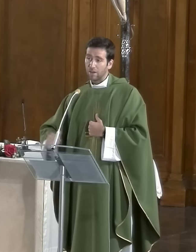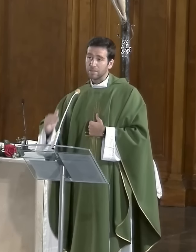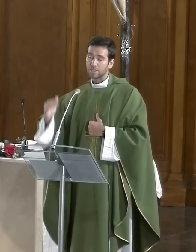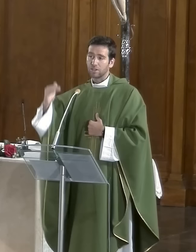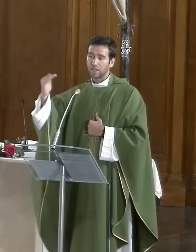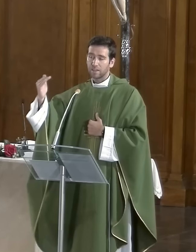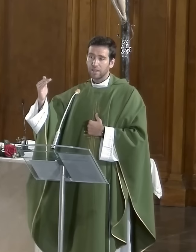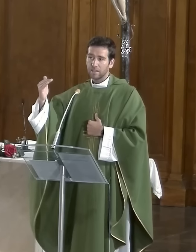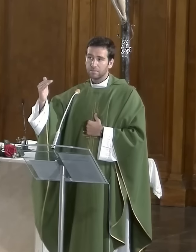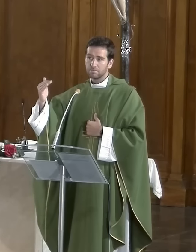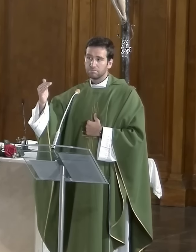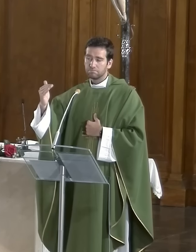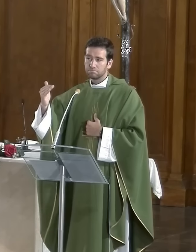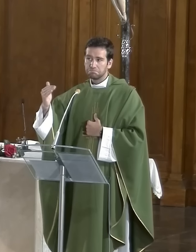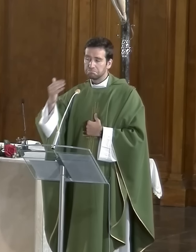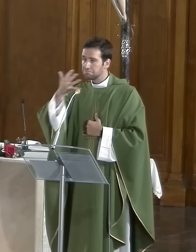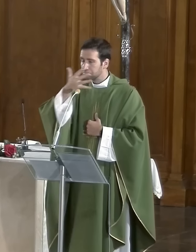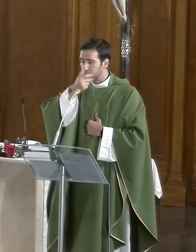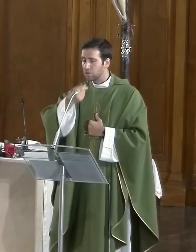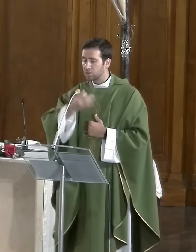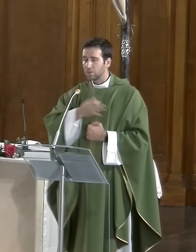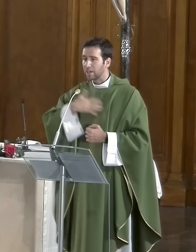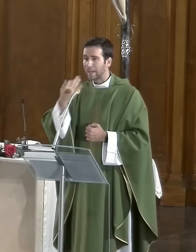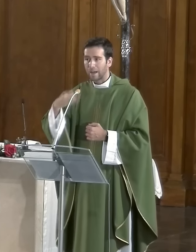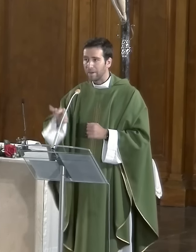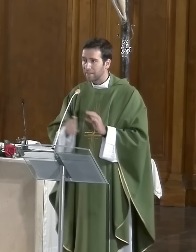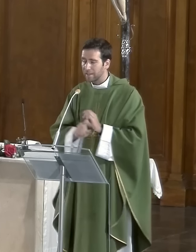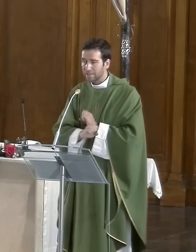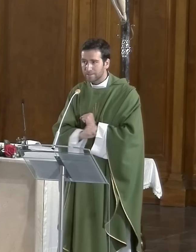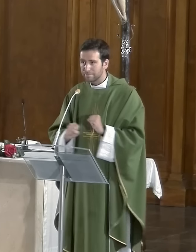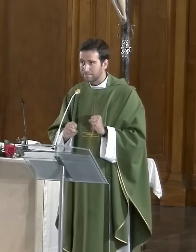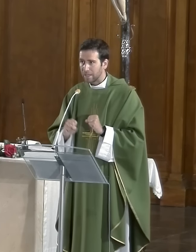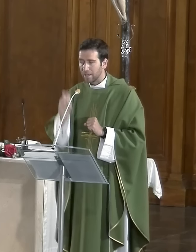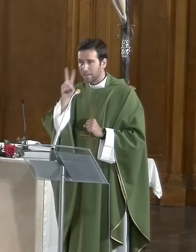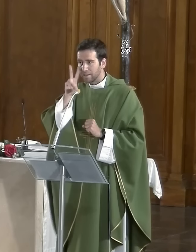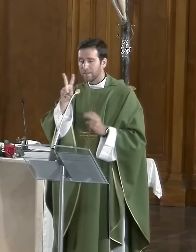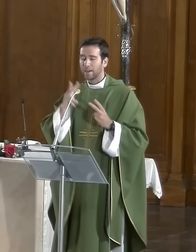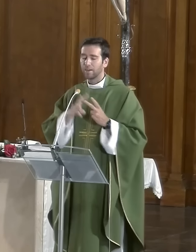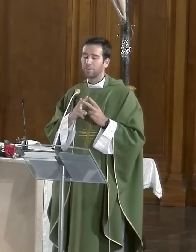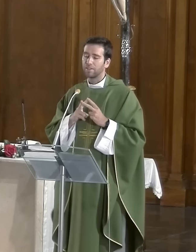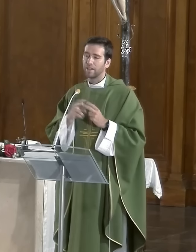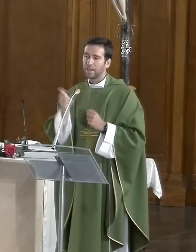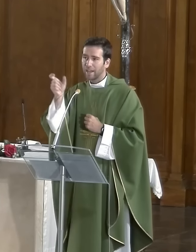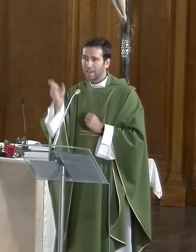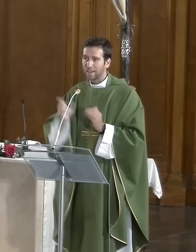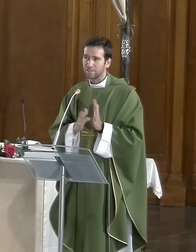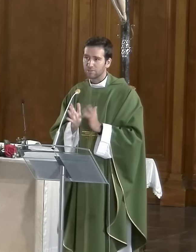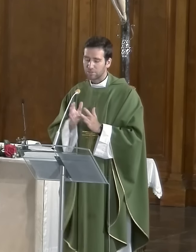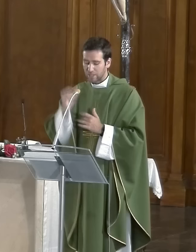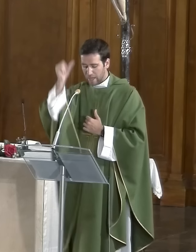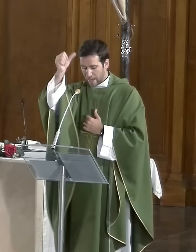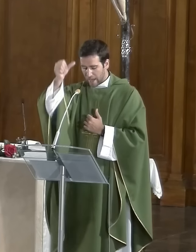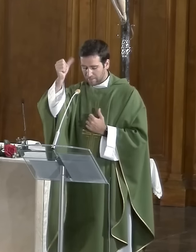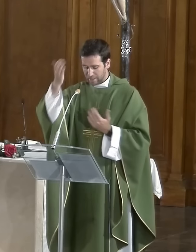visto crecer, no son capaces de reconocer en Jesús al